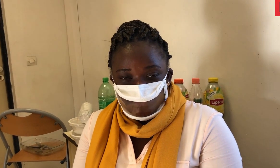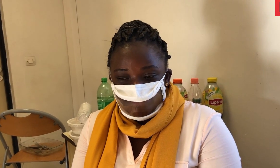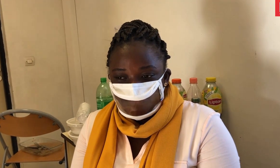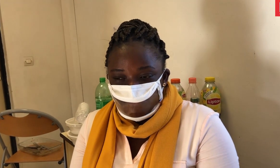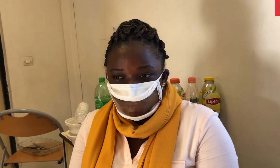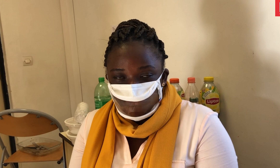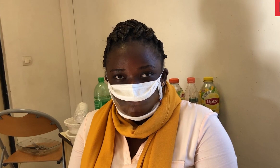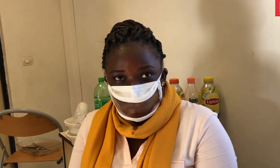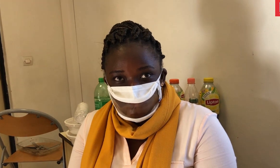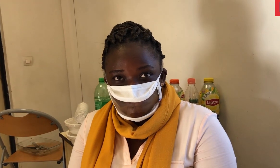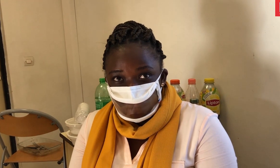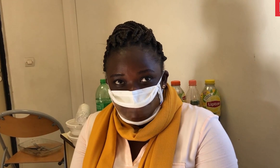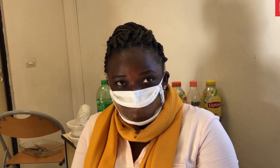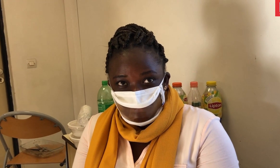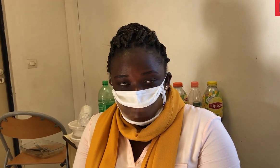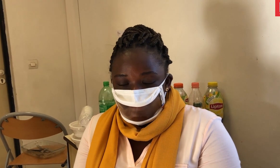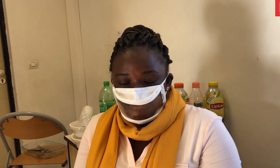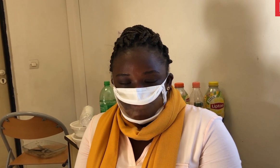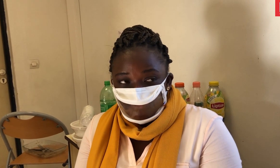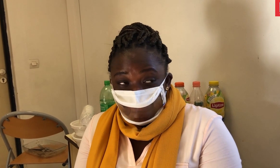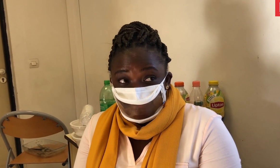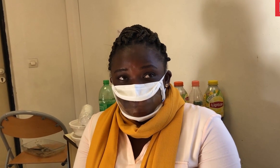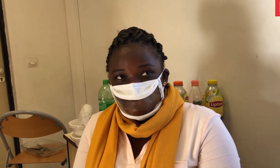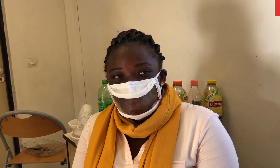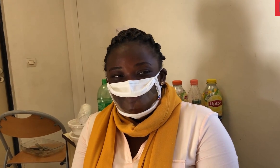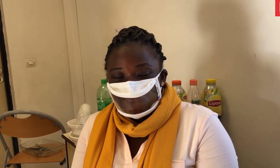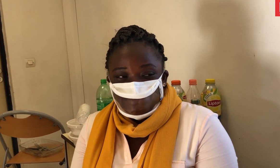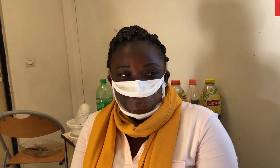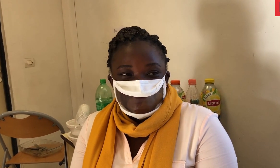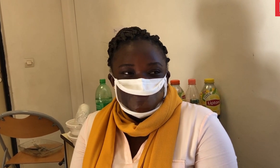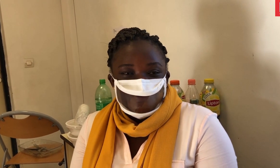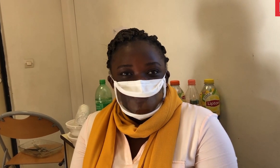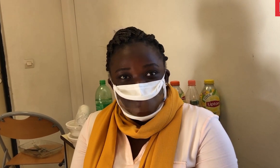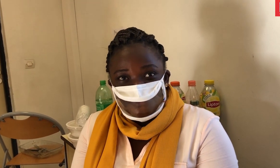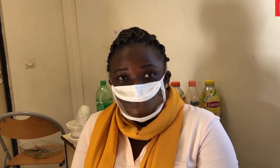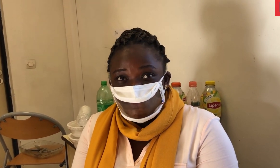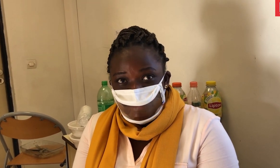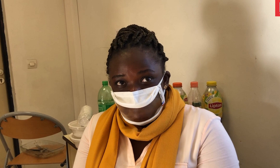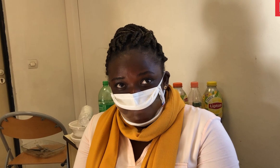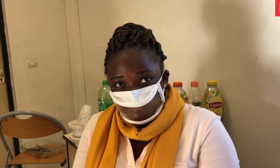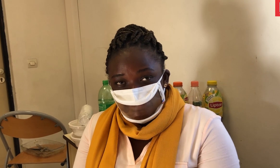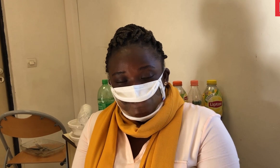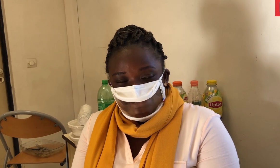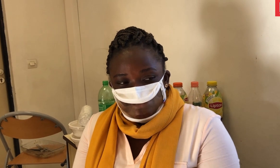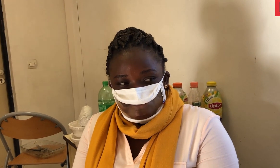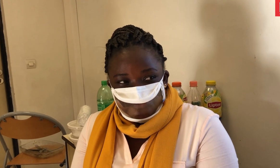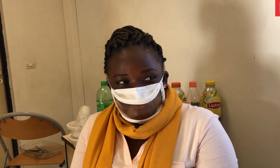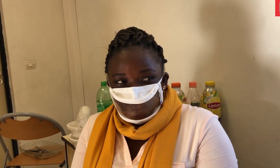les personnes qui ont ce genre de handicap, je ne peux pas dire handicap, en fait, ils sont un peu abandonnés à eux-mêmes. Donc, pour